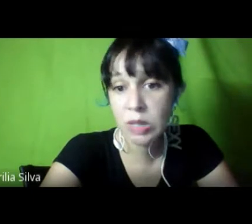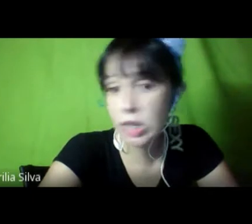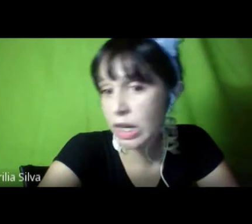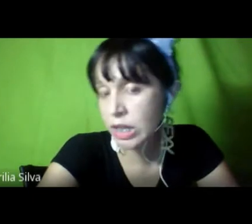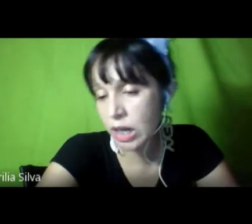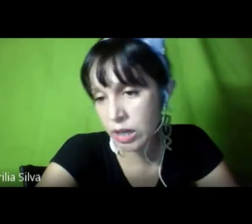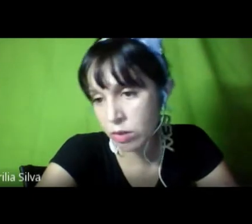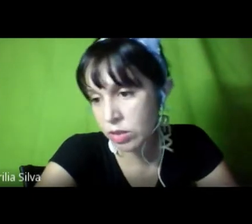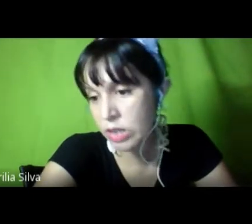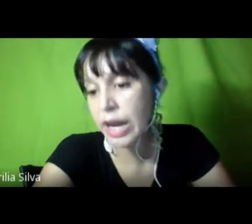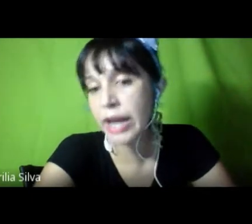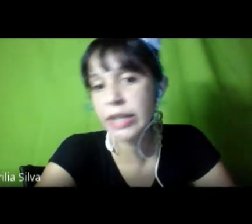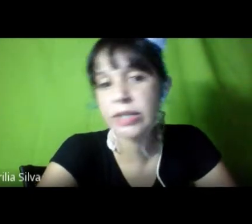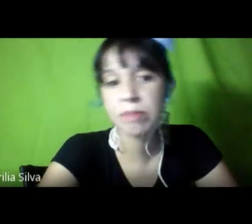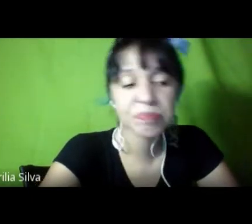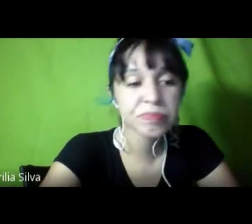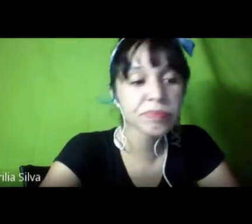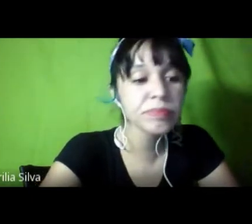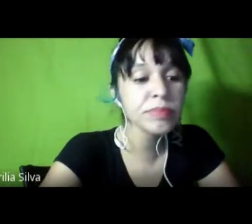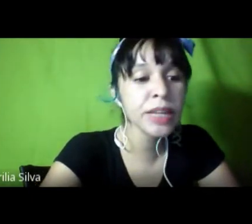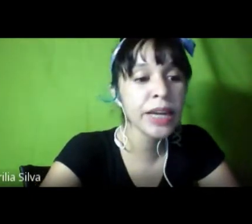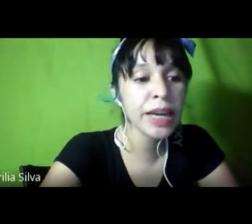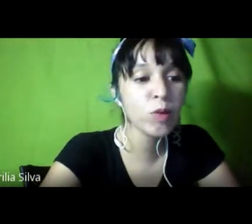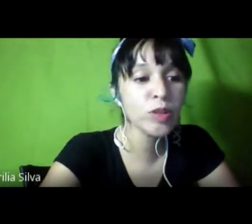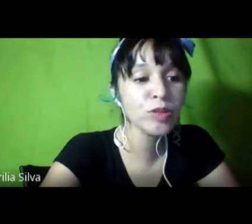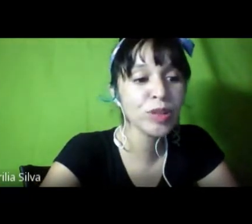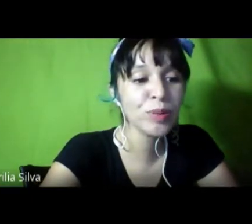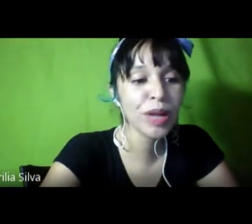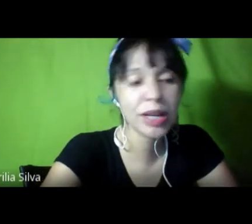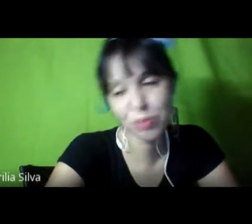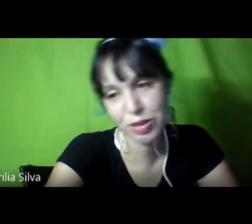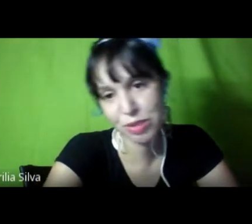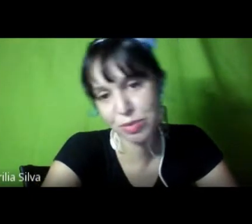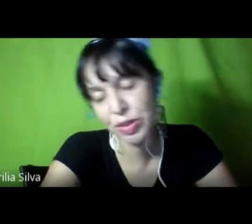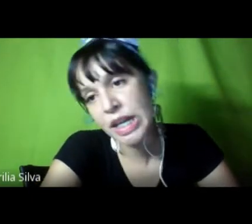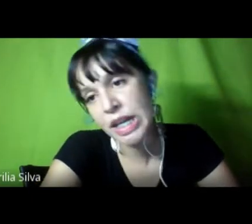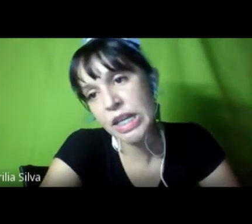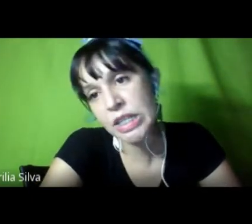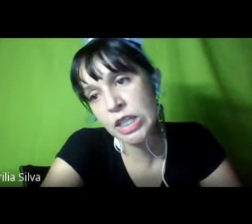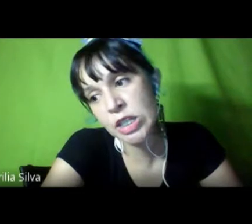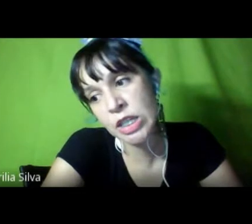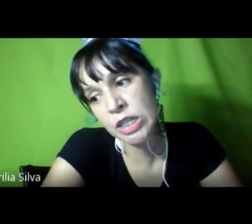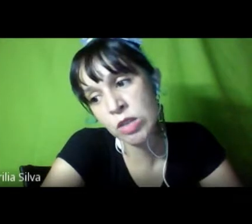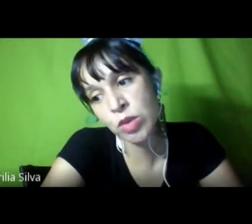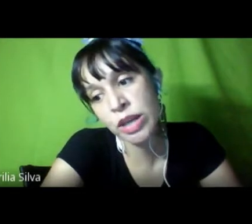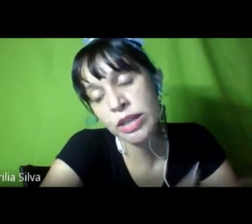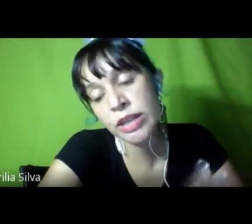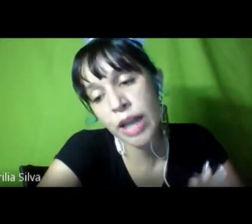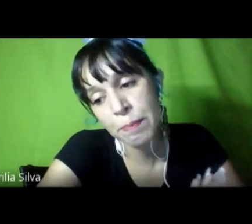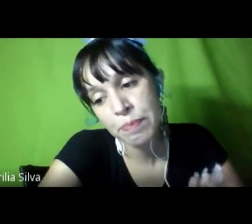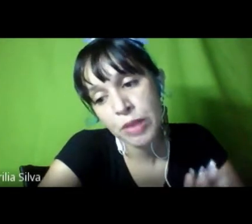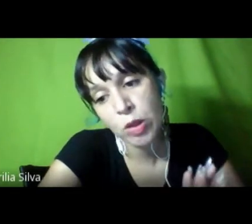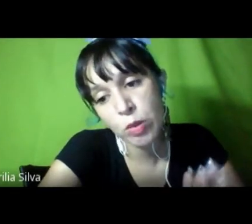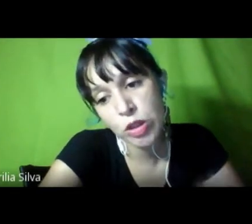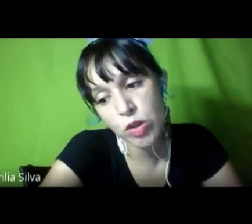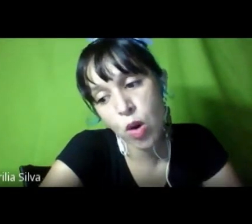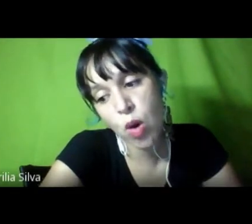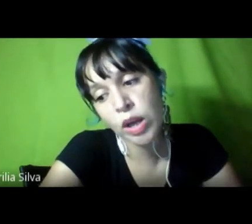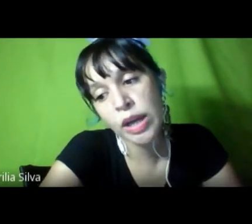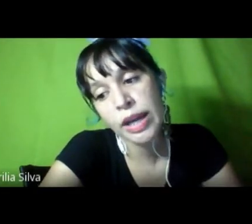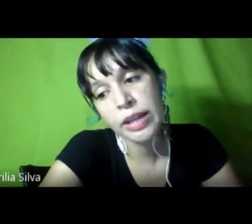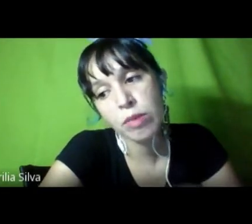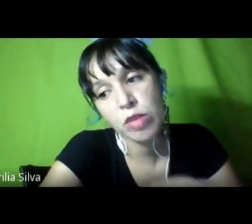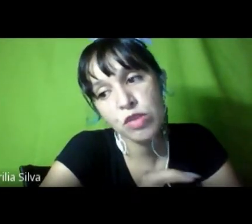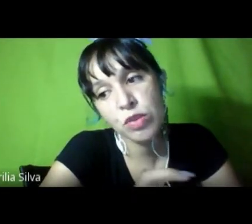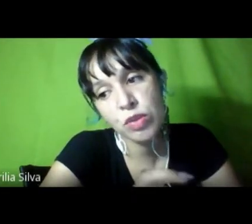não aceita a língua de sinais. Quando tem um caso, por exemplo, desse surdo, ele está numa